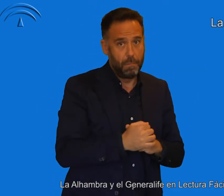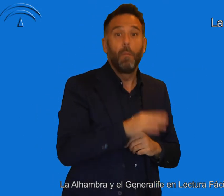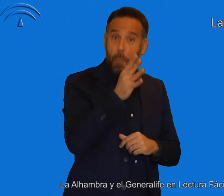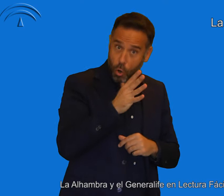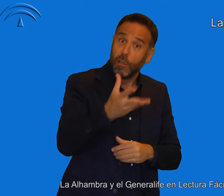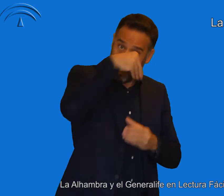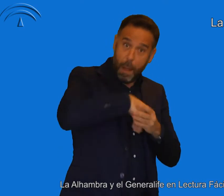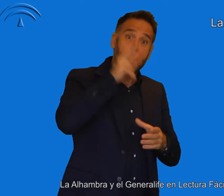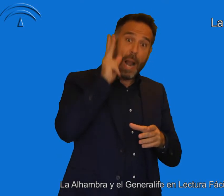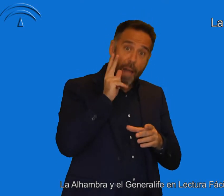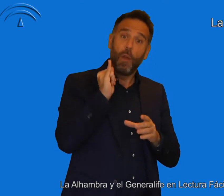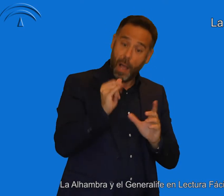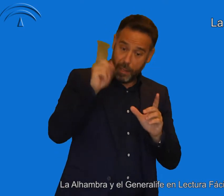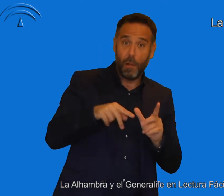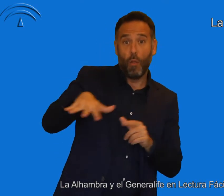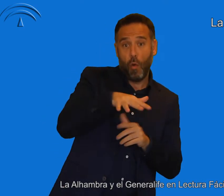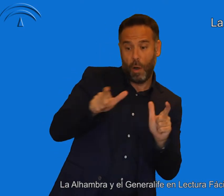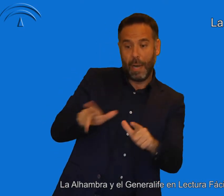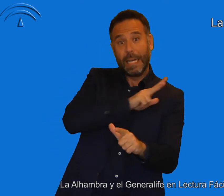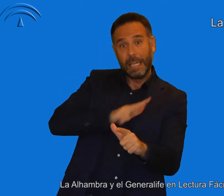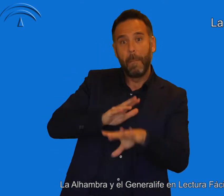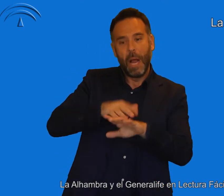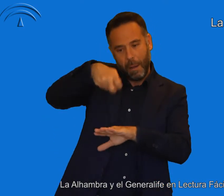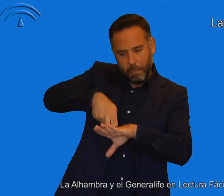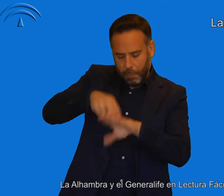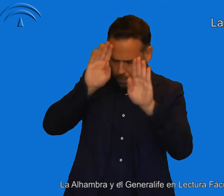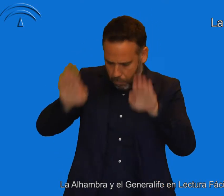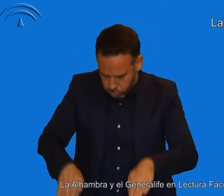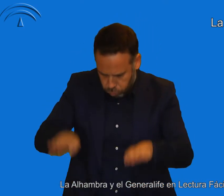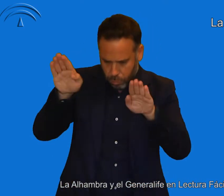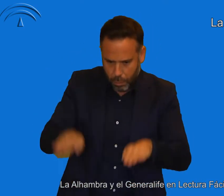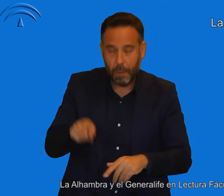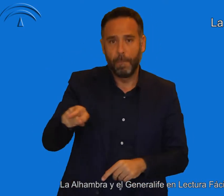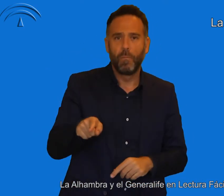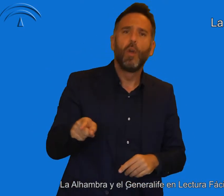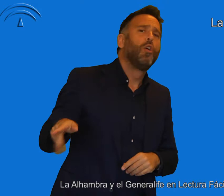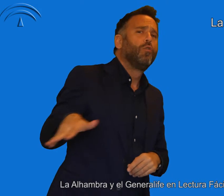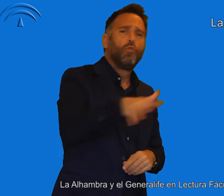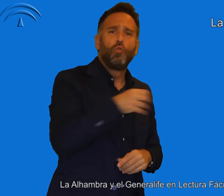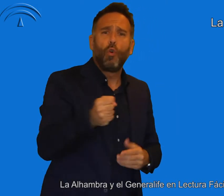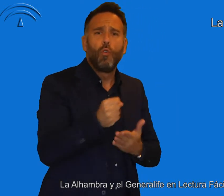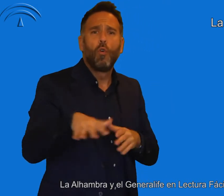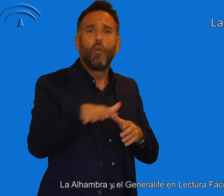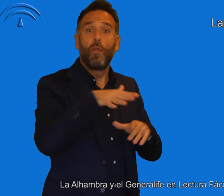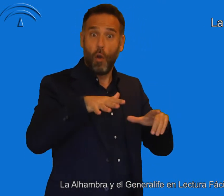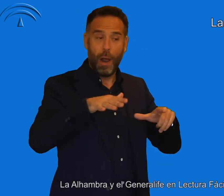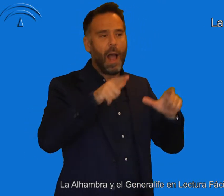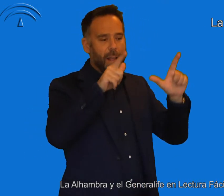eso, dentro de los palacios hay lugares para rezar en privado. Todos los oratorios tienen un